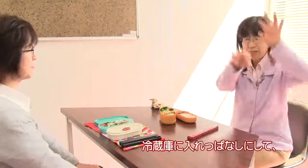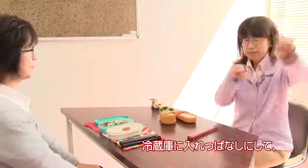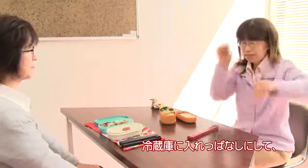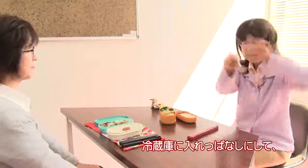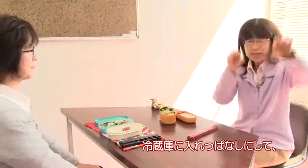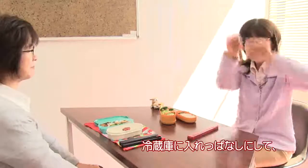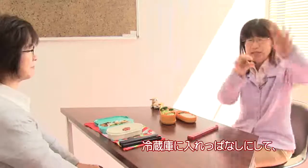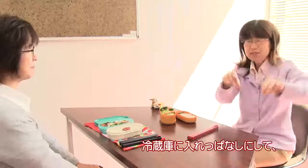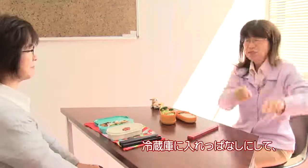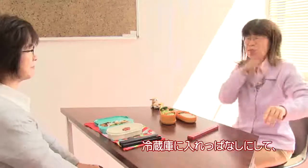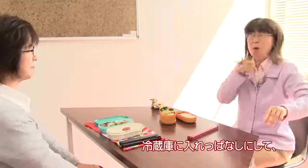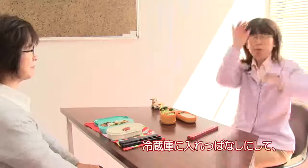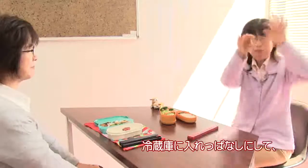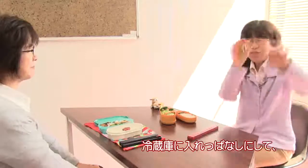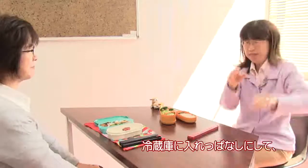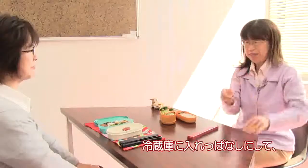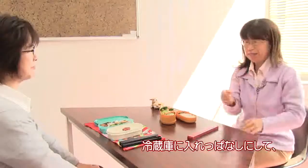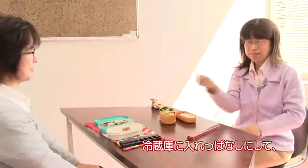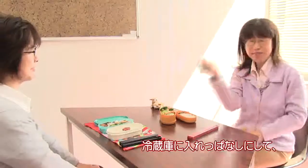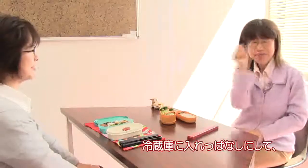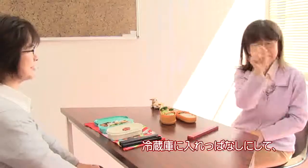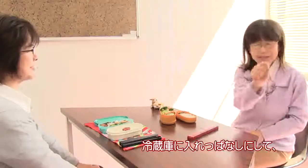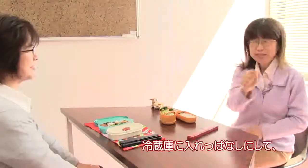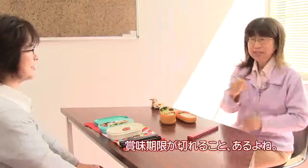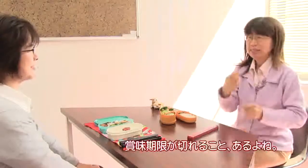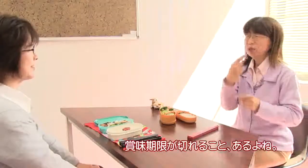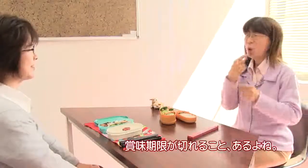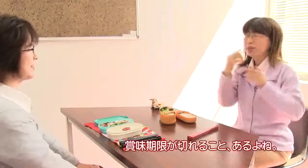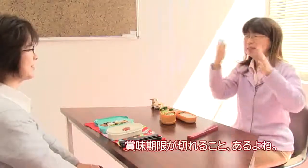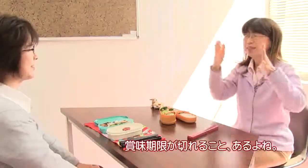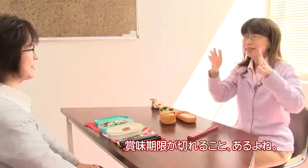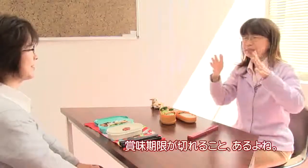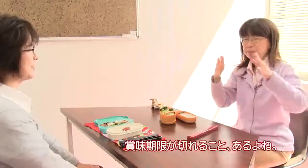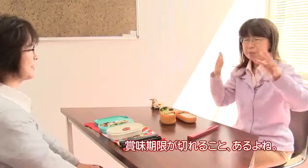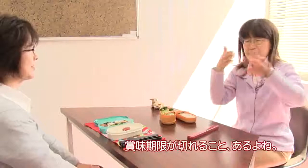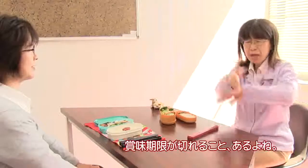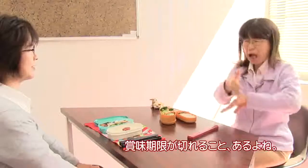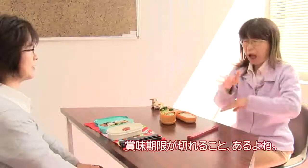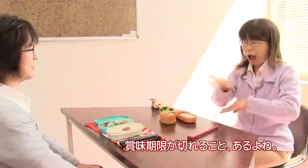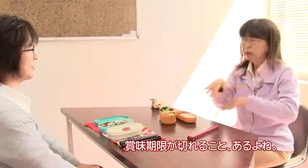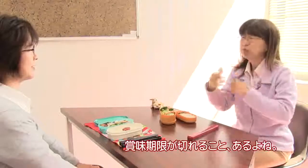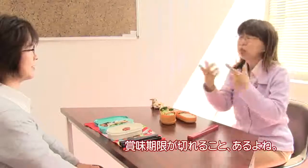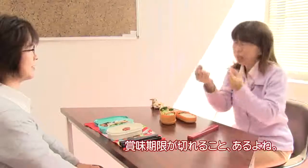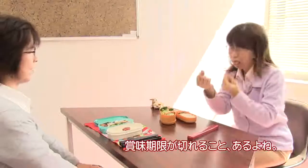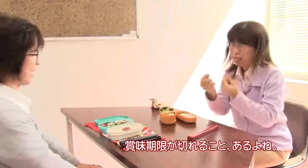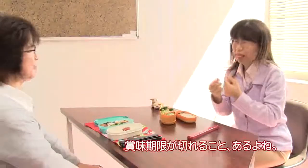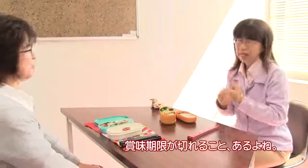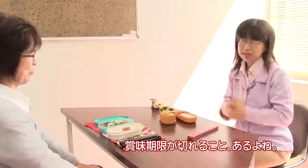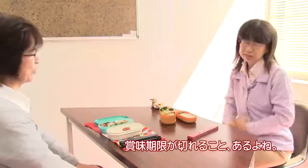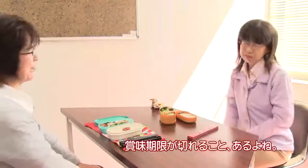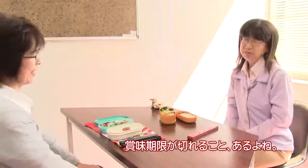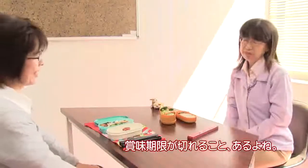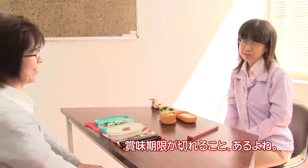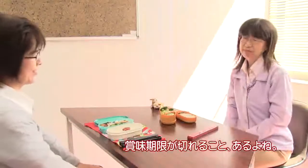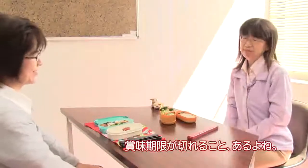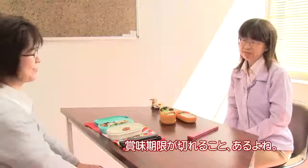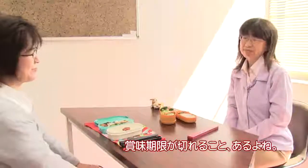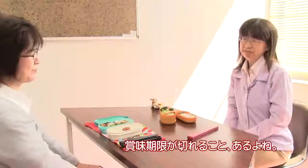映像庫に入れぱなしで賞味期限が切れてしまうことってあるなぁ